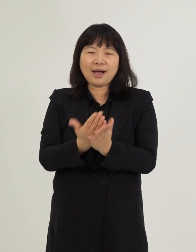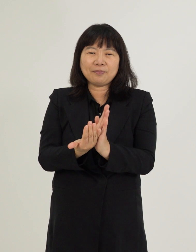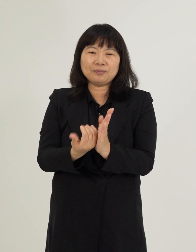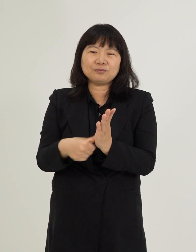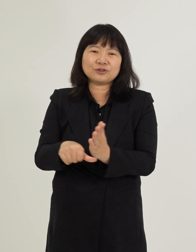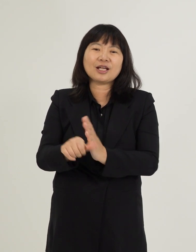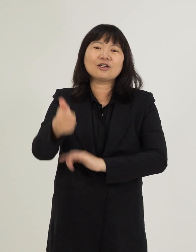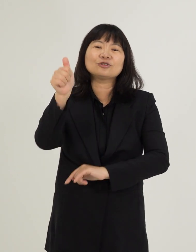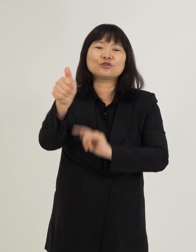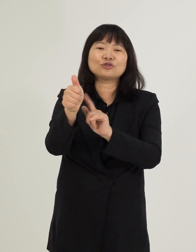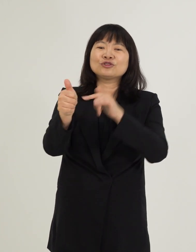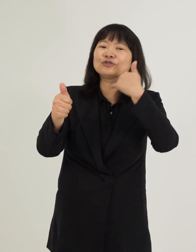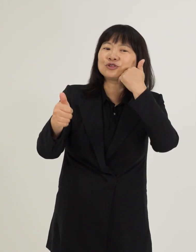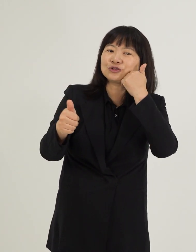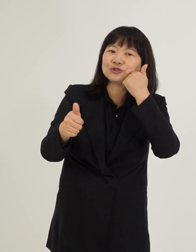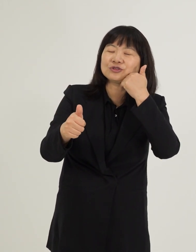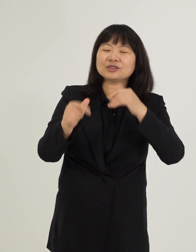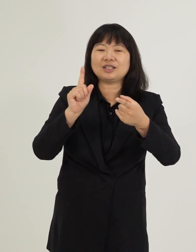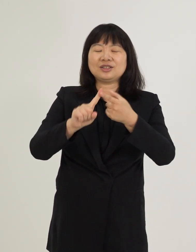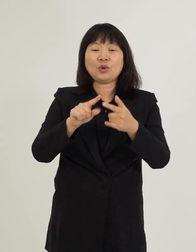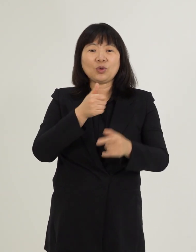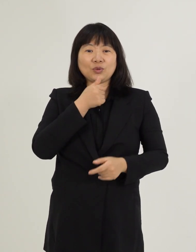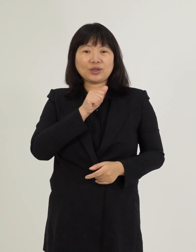개념이 처음에 소개된 대목이 창세기